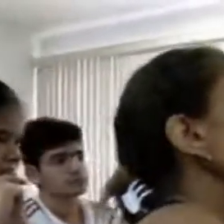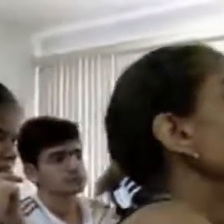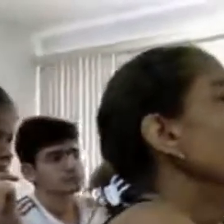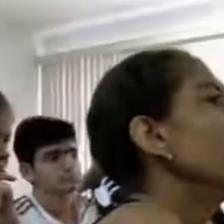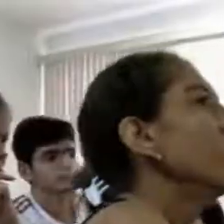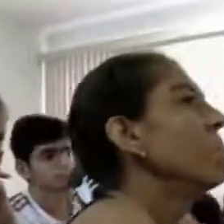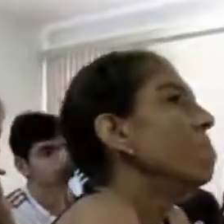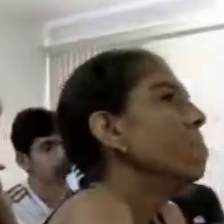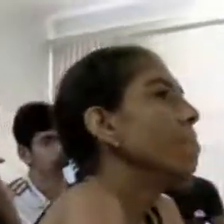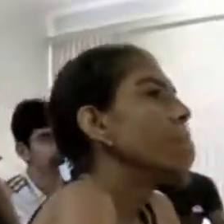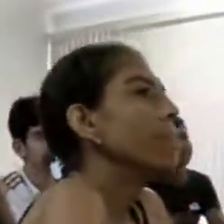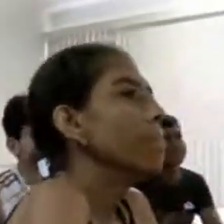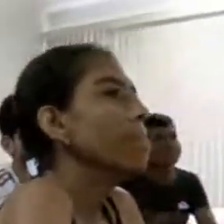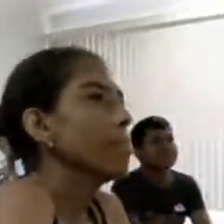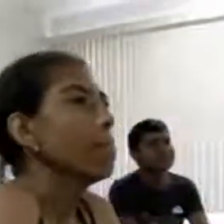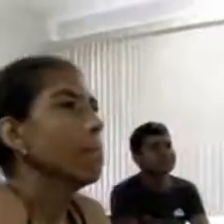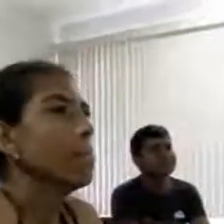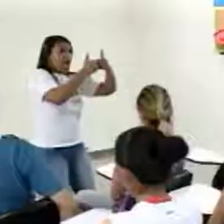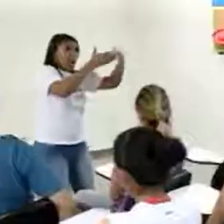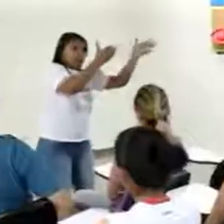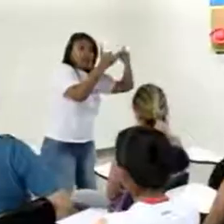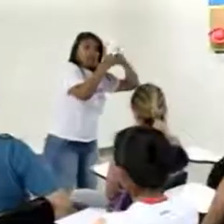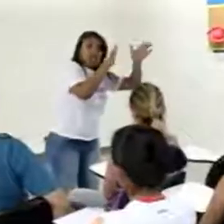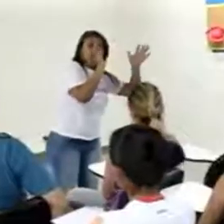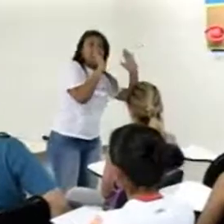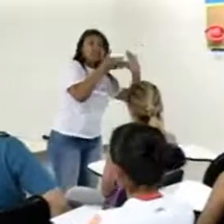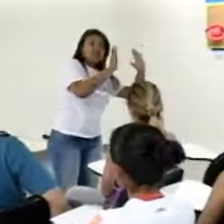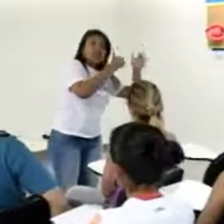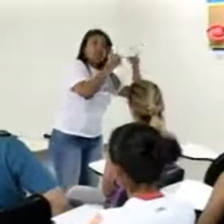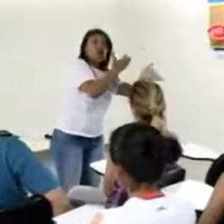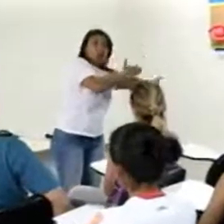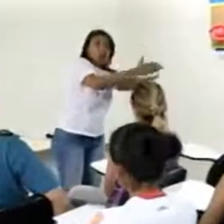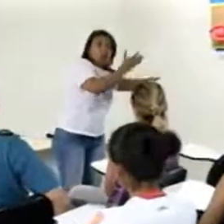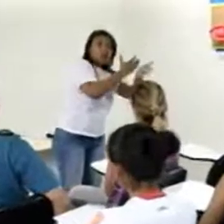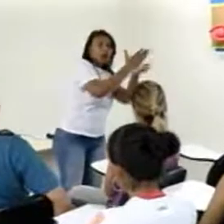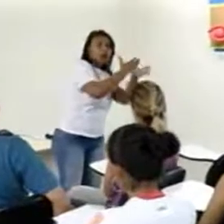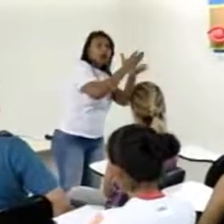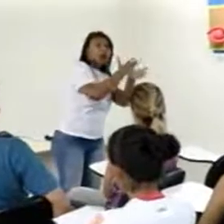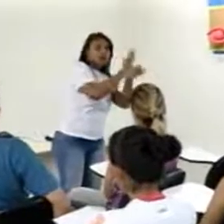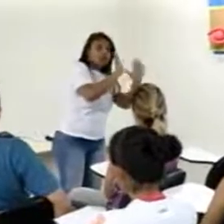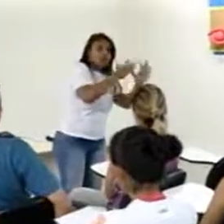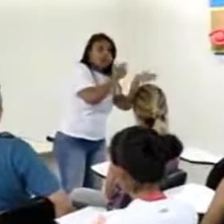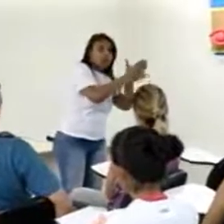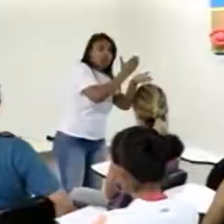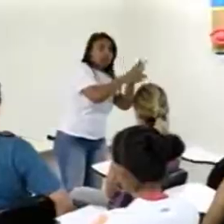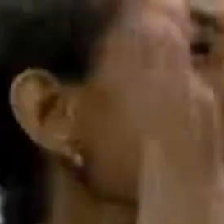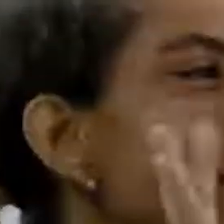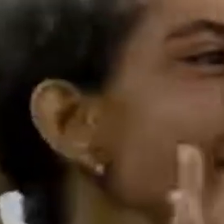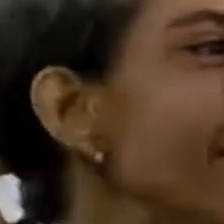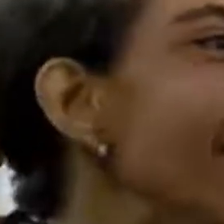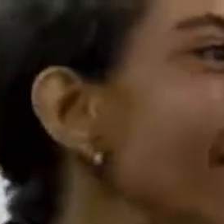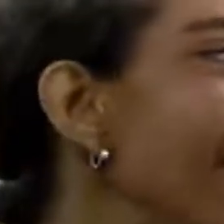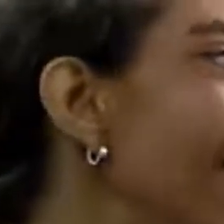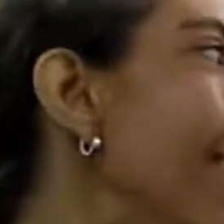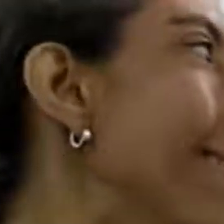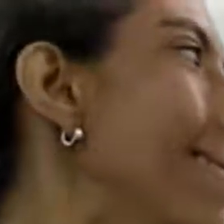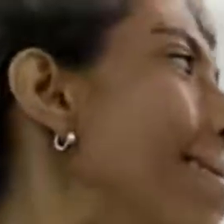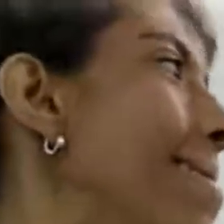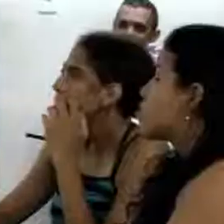de Convivência do bairro Santo Antônio para desafiar o sonho de ingressar na universidade. No Brasil, até hoje, nenhum